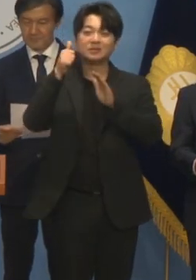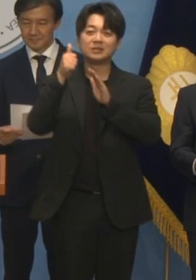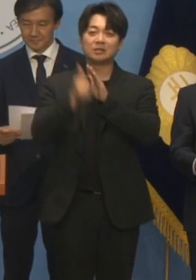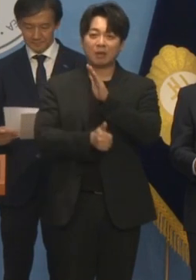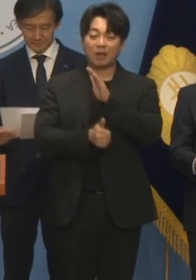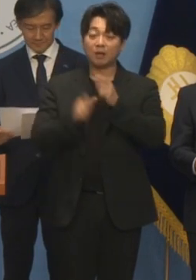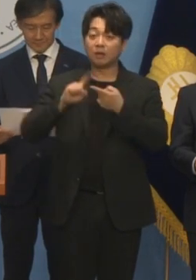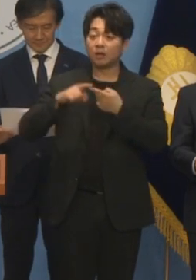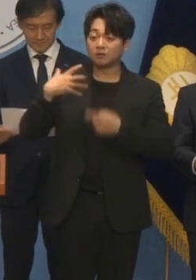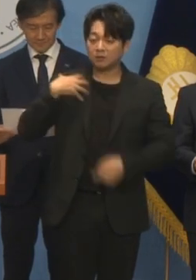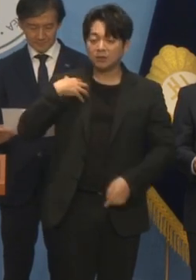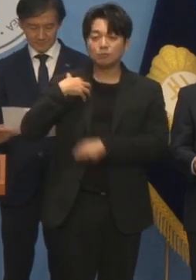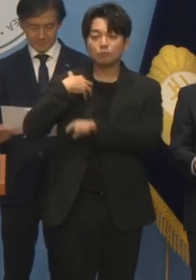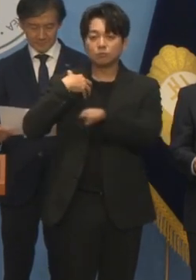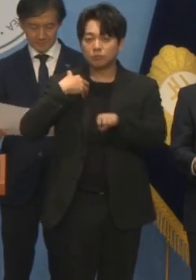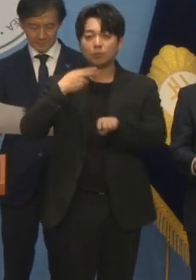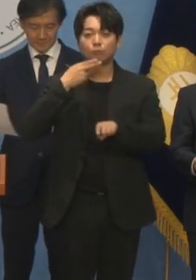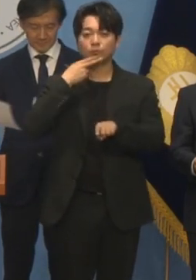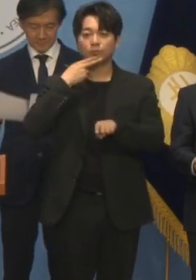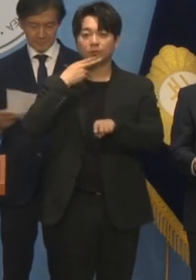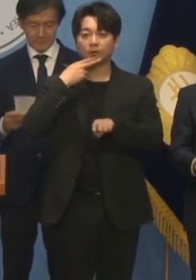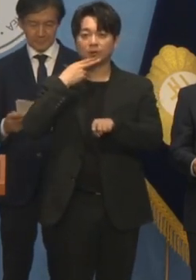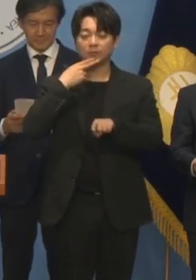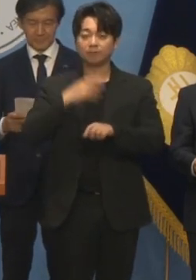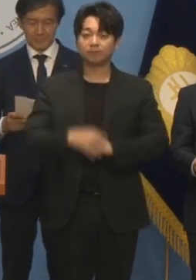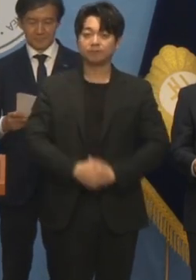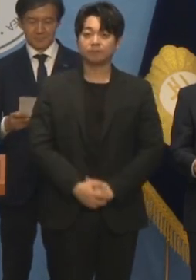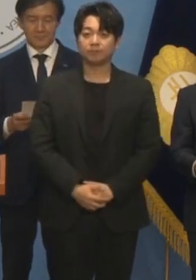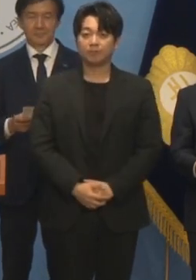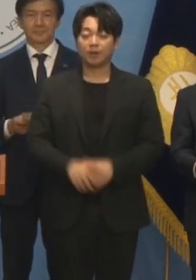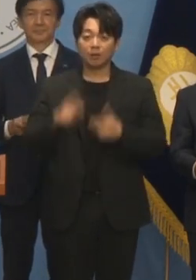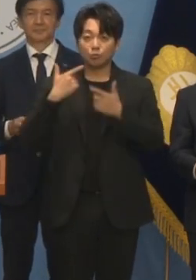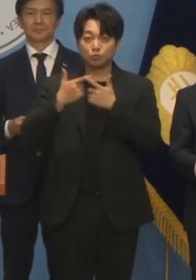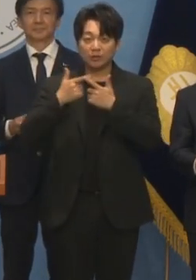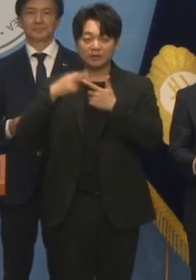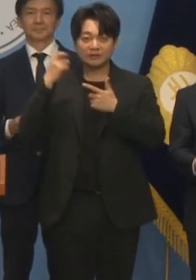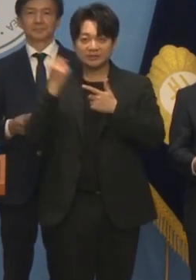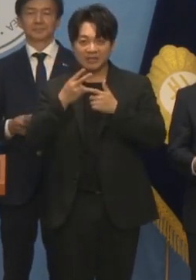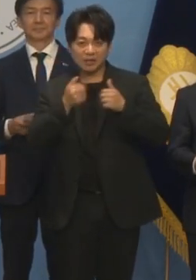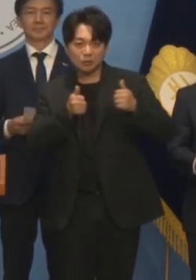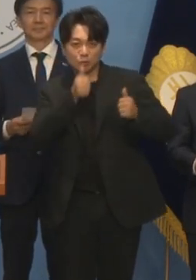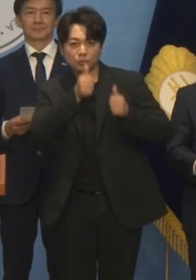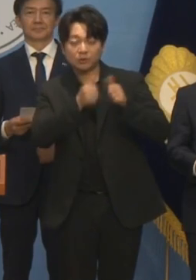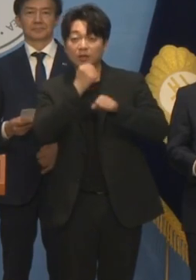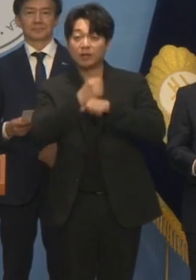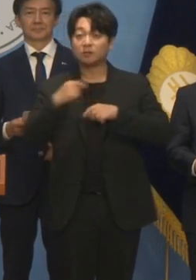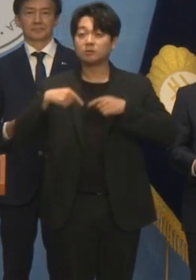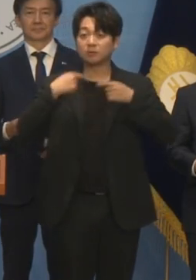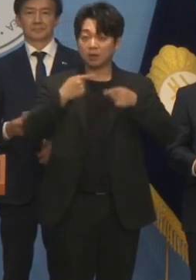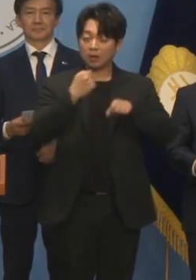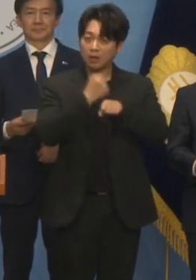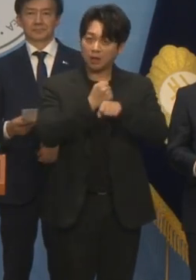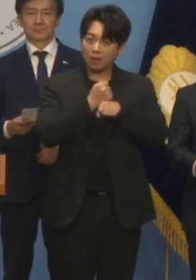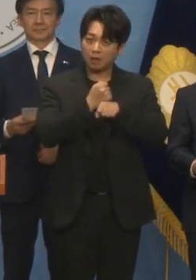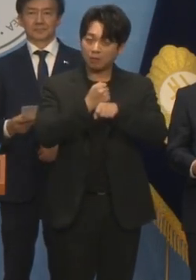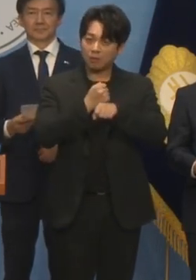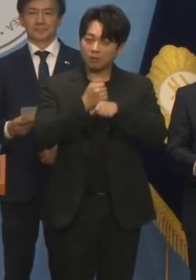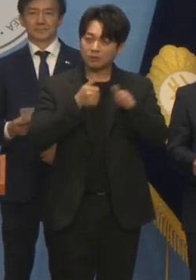책임지지 않았습니다. 부산은 다시 재도전을 검토 중입니다. 그러면 유치할 수 있습니까?